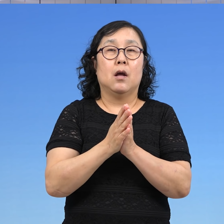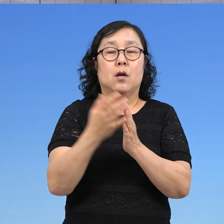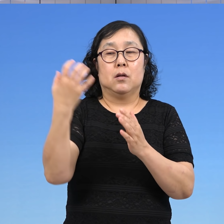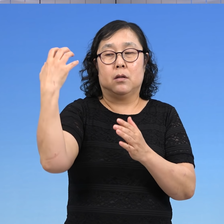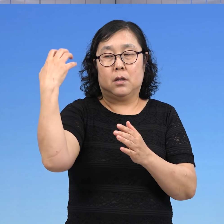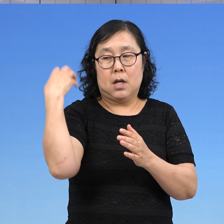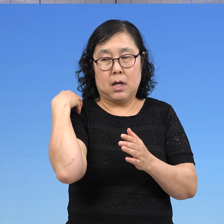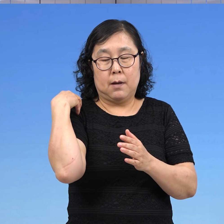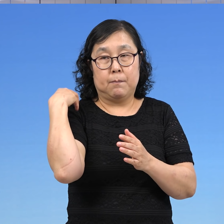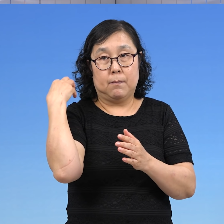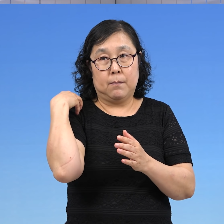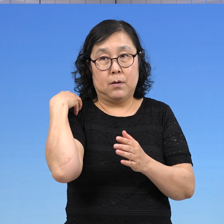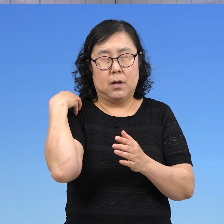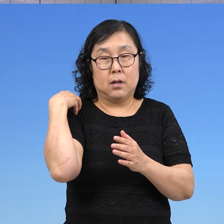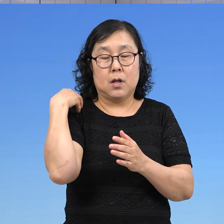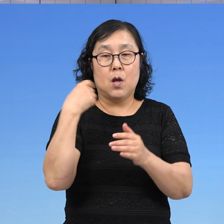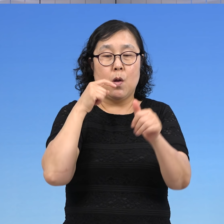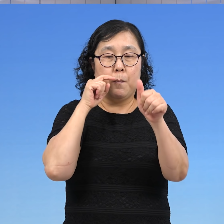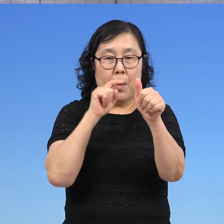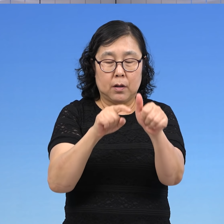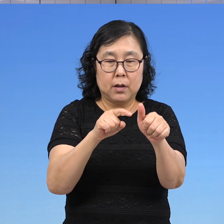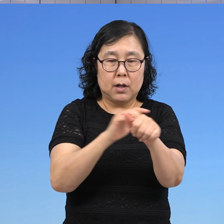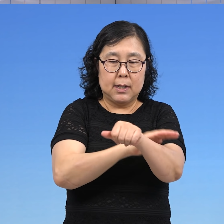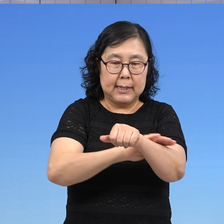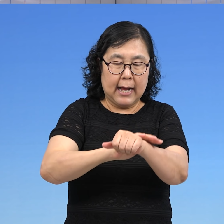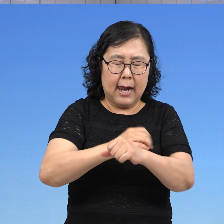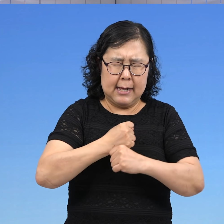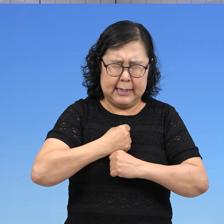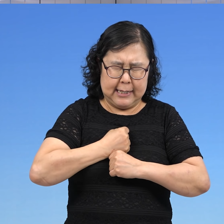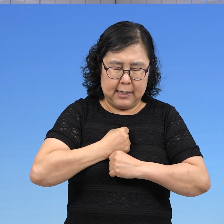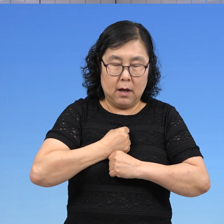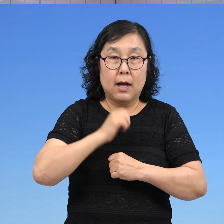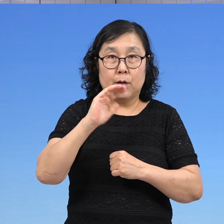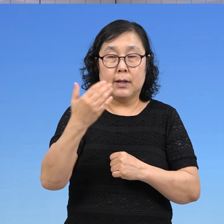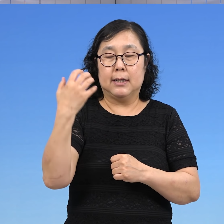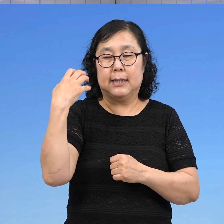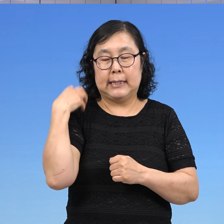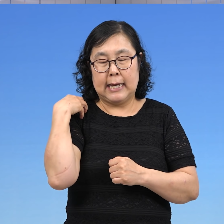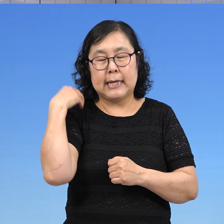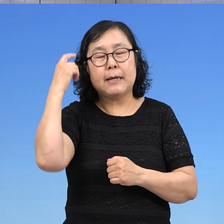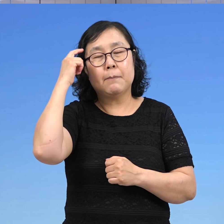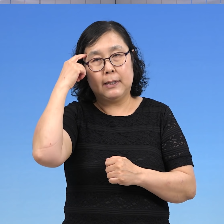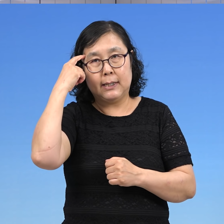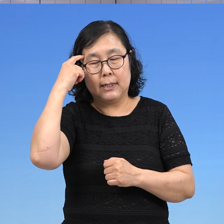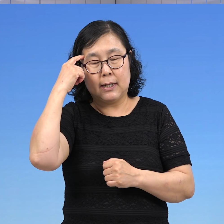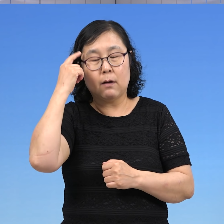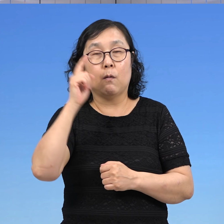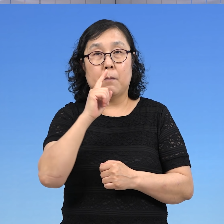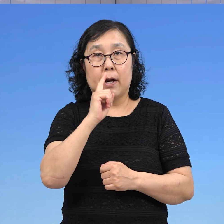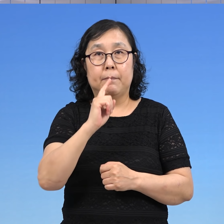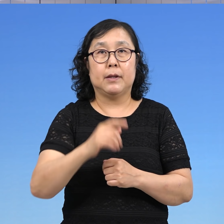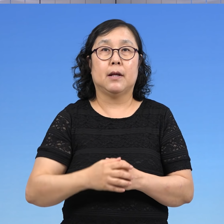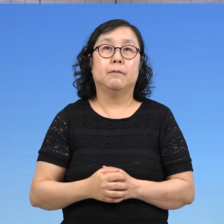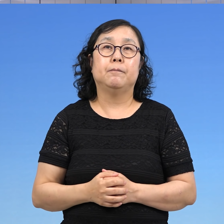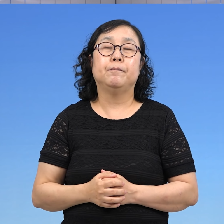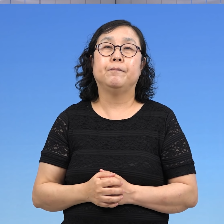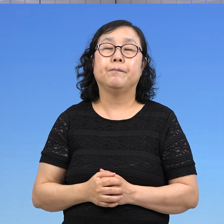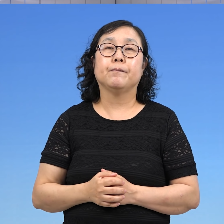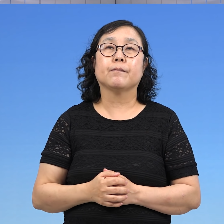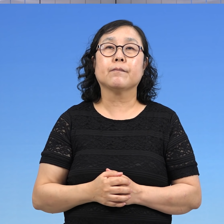부여된 어떤 명령을 꼭 수행 해야 한다는 책이 멋이 이게 소명의식이 라는